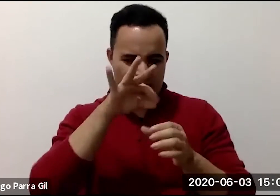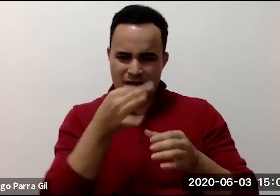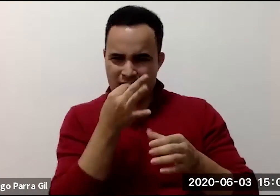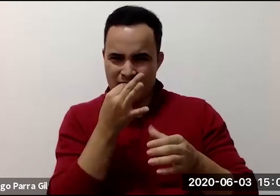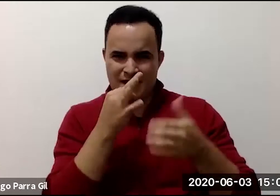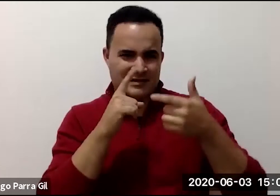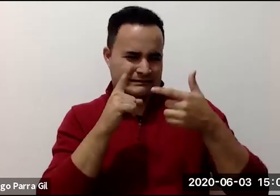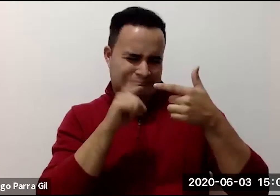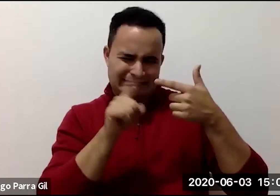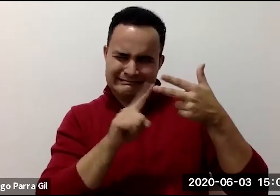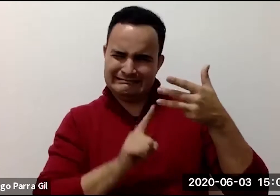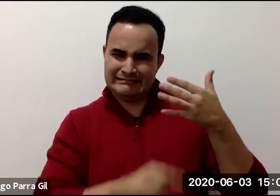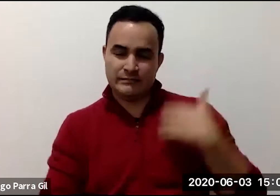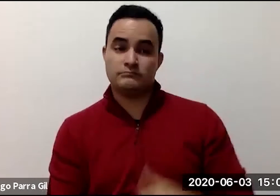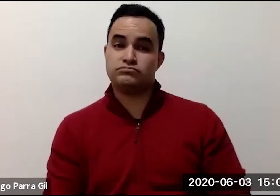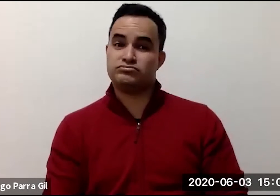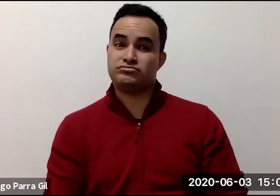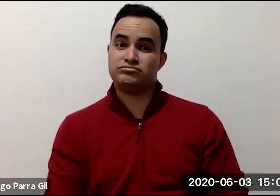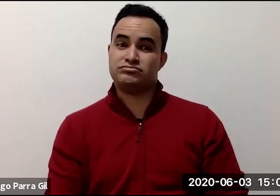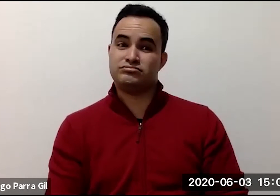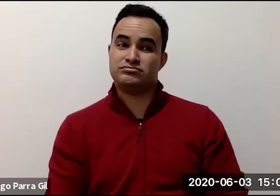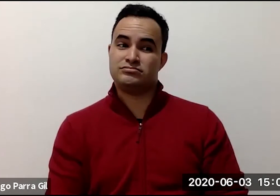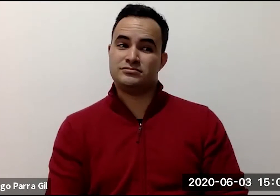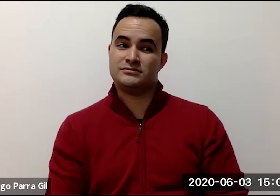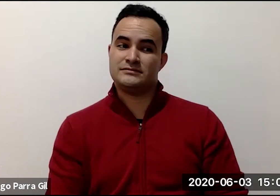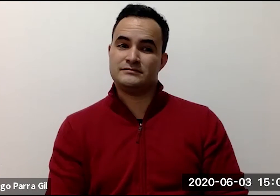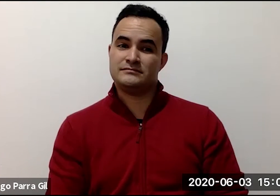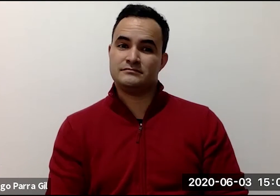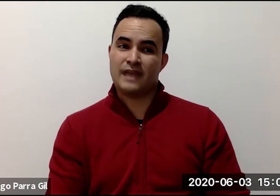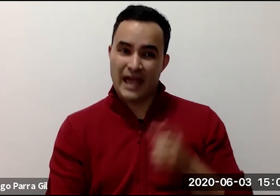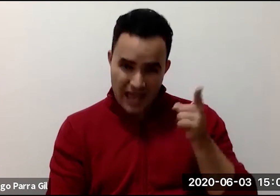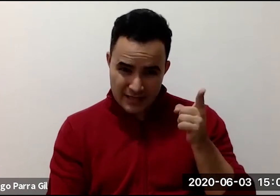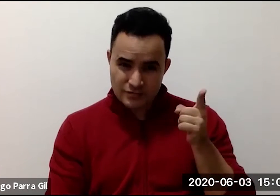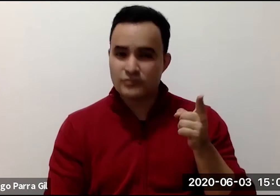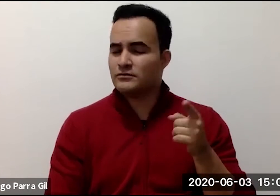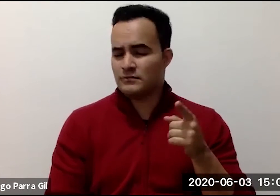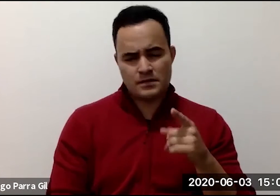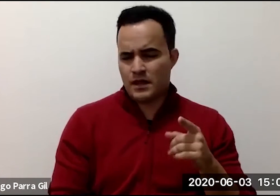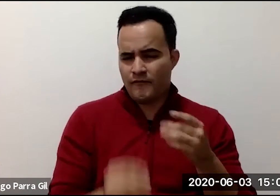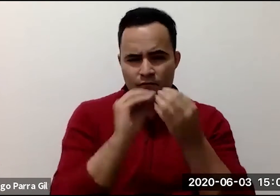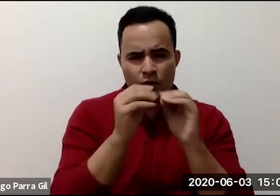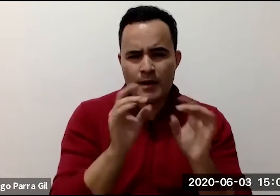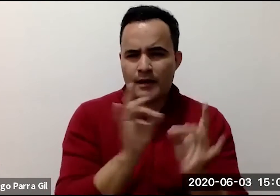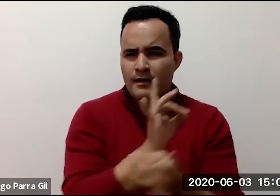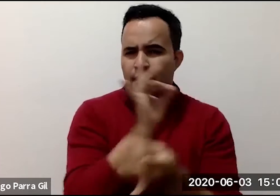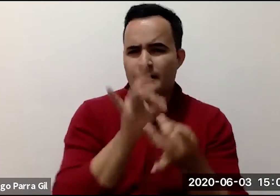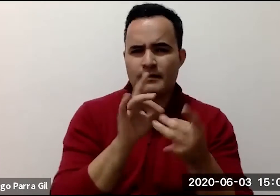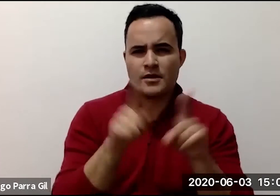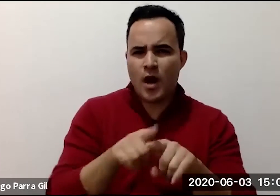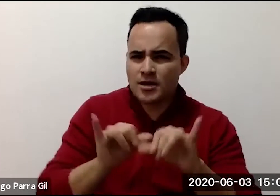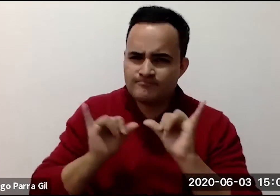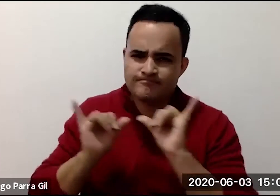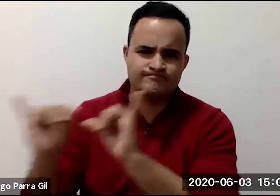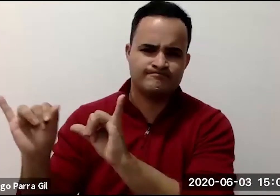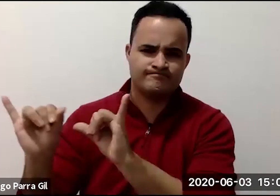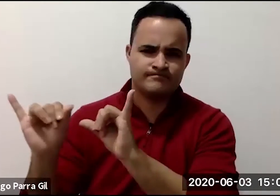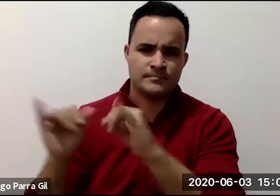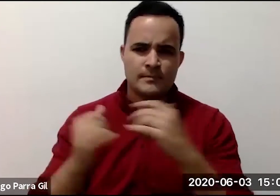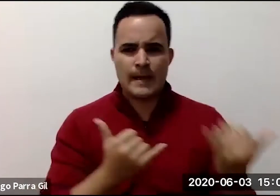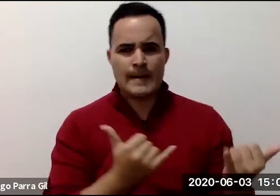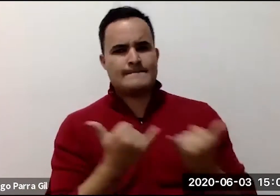Todo esto constituye también una forma de confinamiento. Son las otras formas de confinamiento de las que quiero